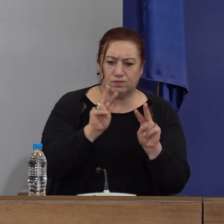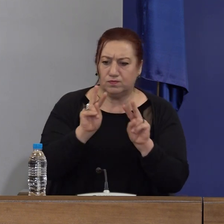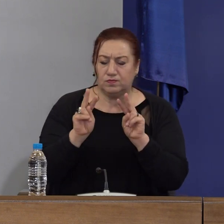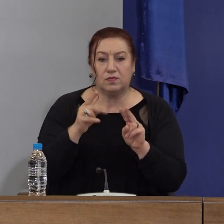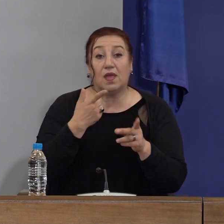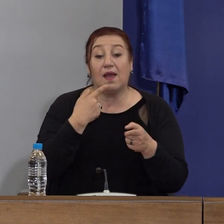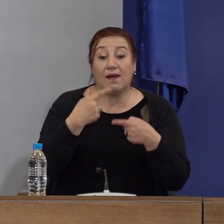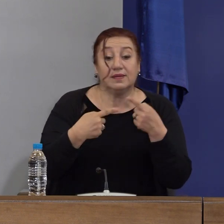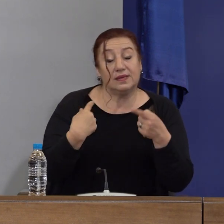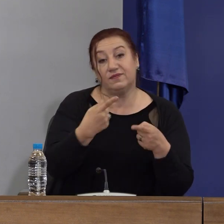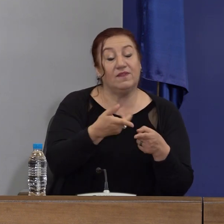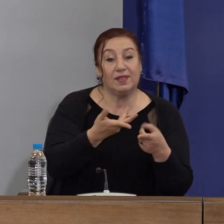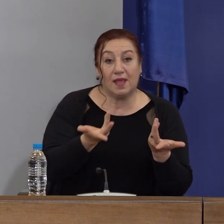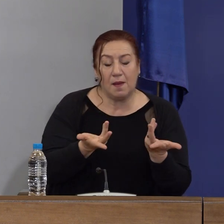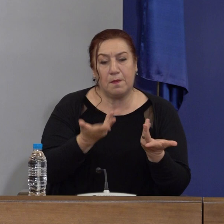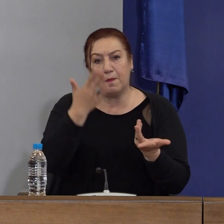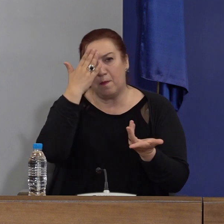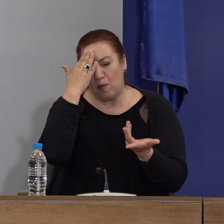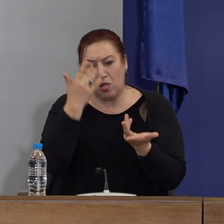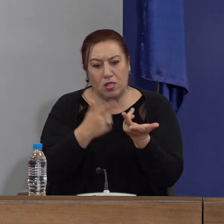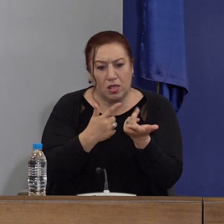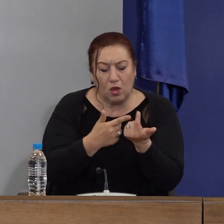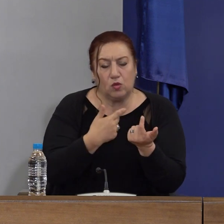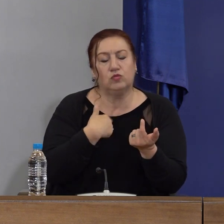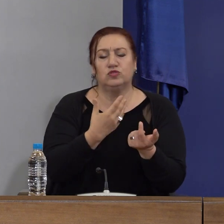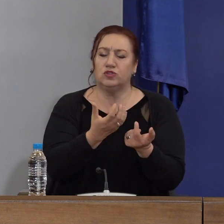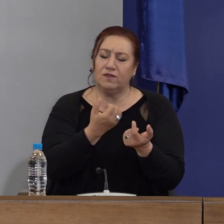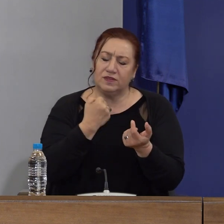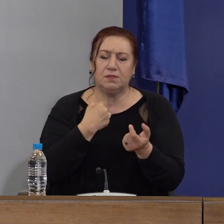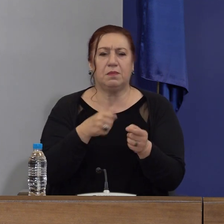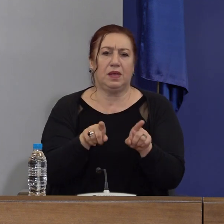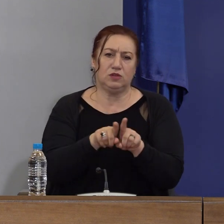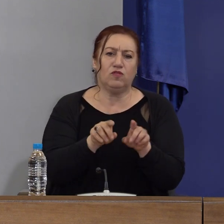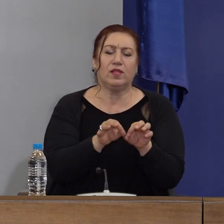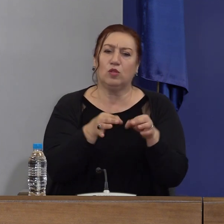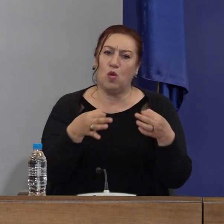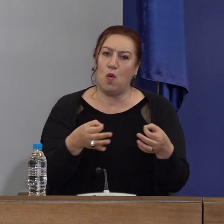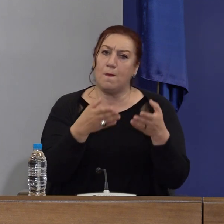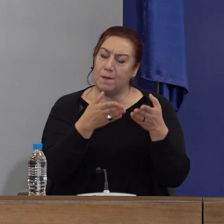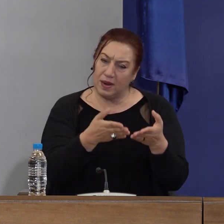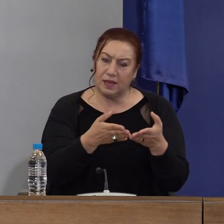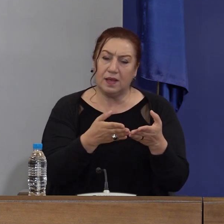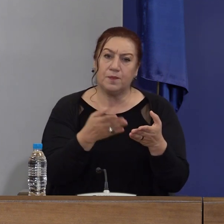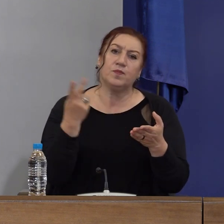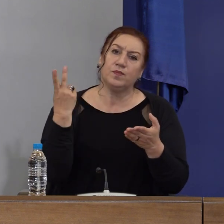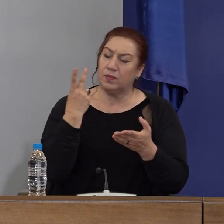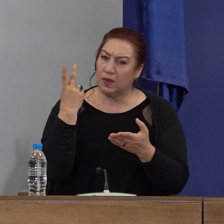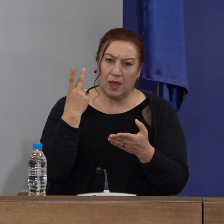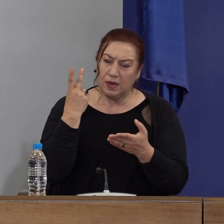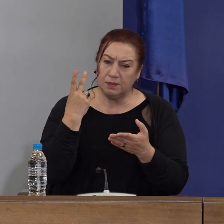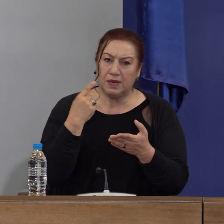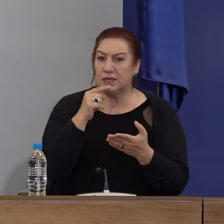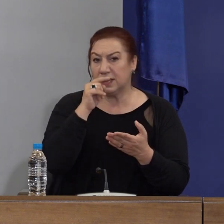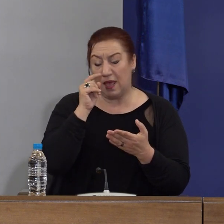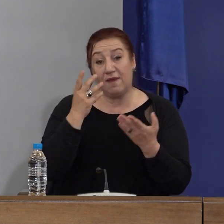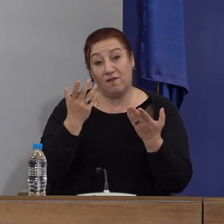на процесите там и да се предприемат съответните мерки. Разбира се,